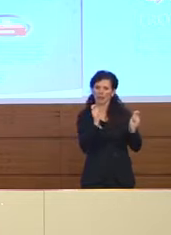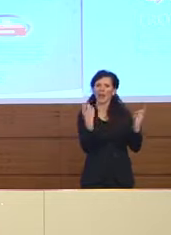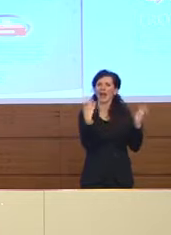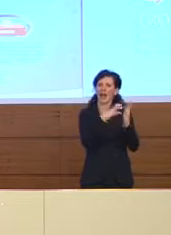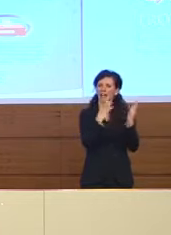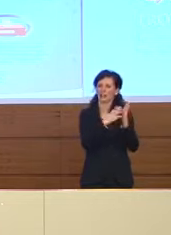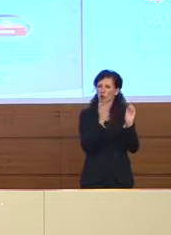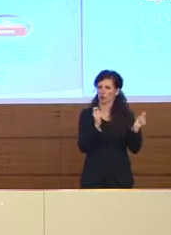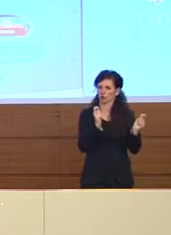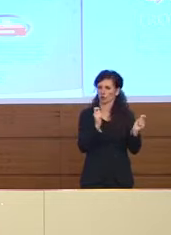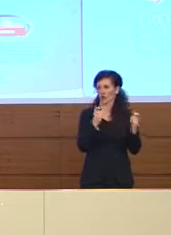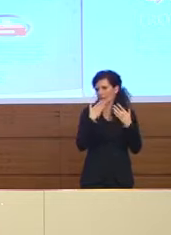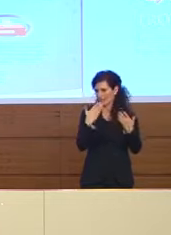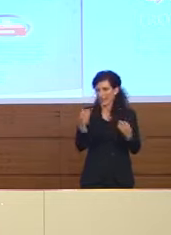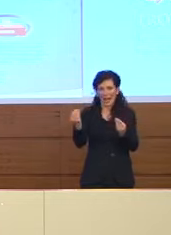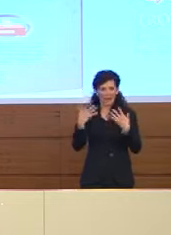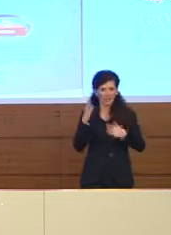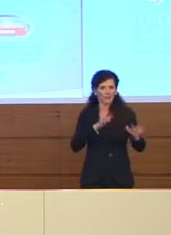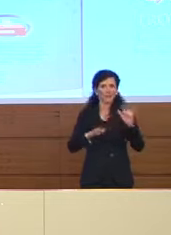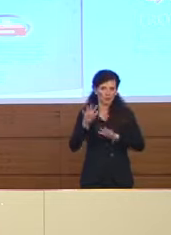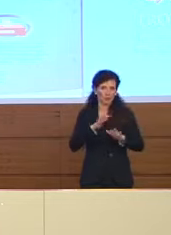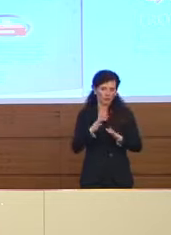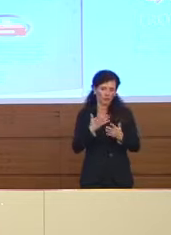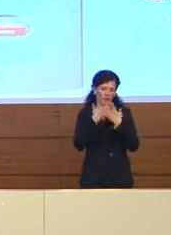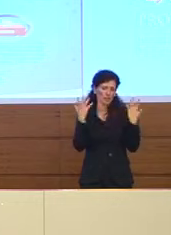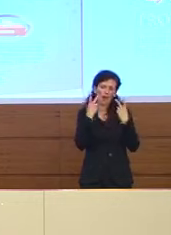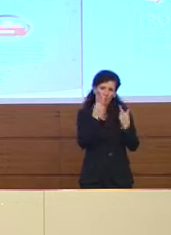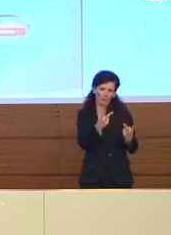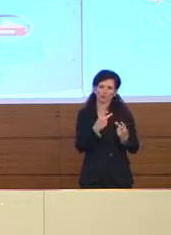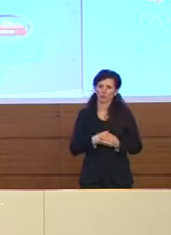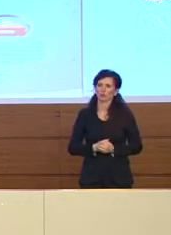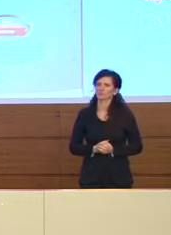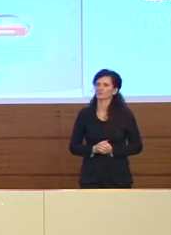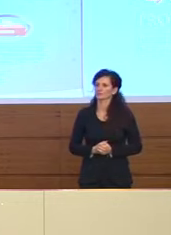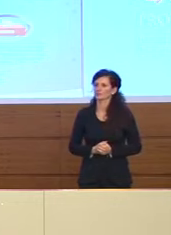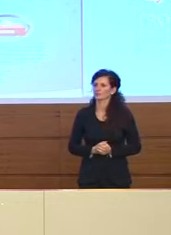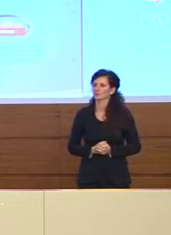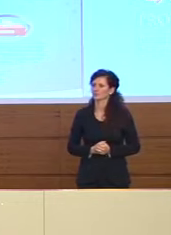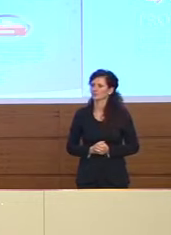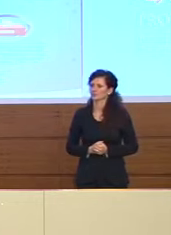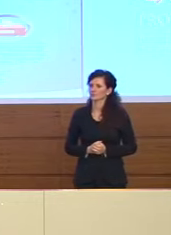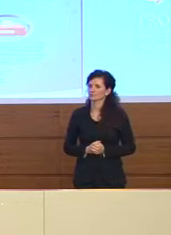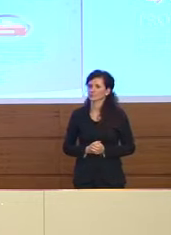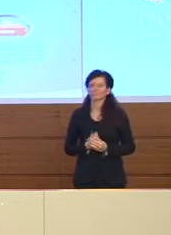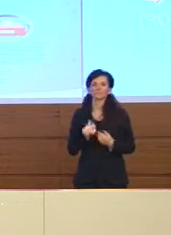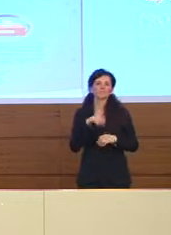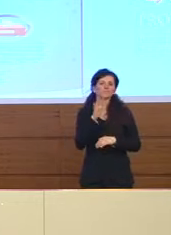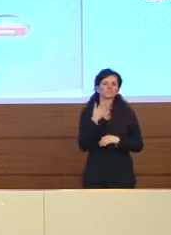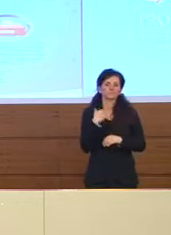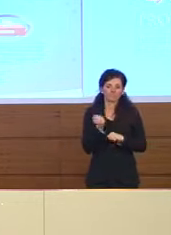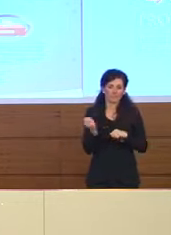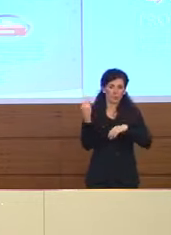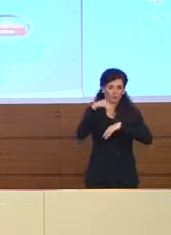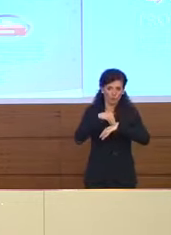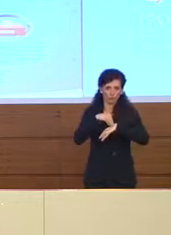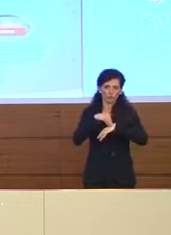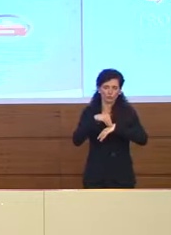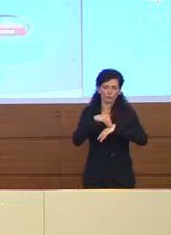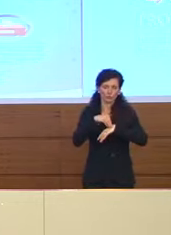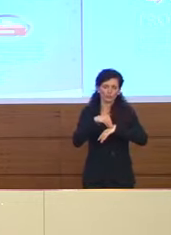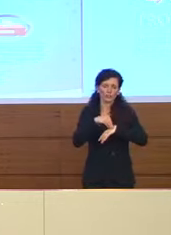tutti quanti abbiamo potuto constatare in permetto di aggiungere stavolta da